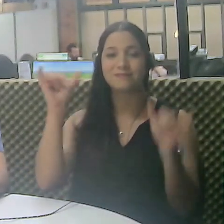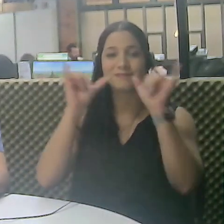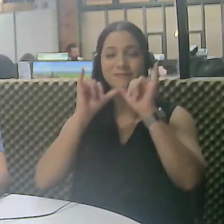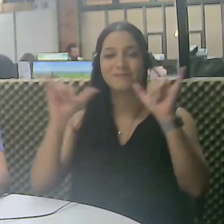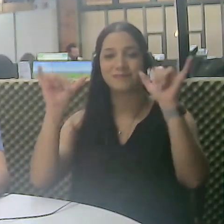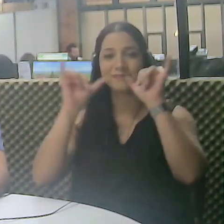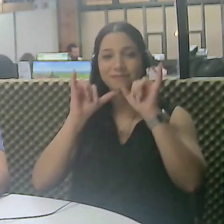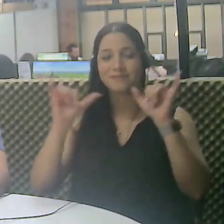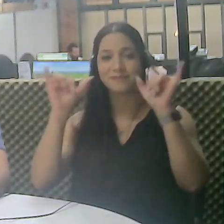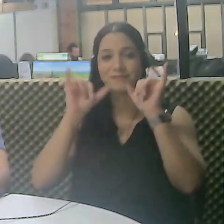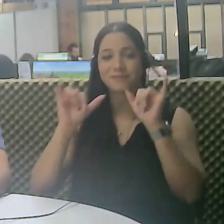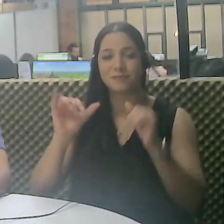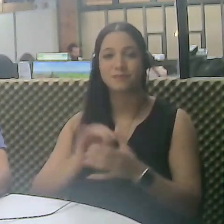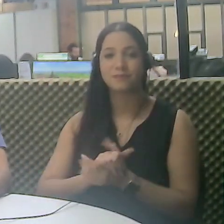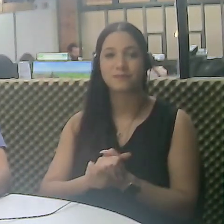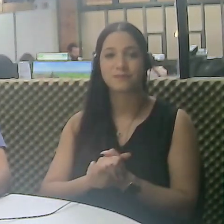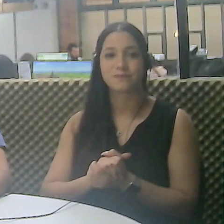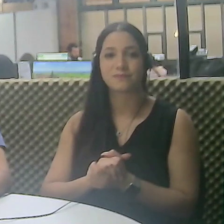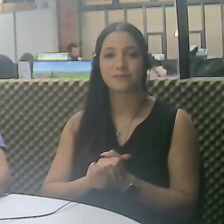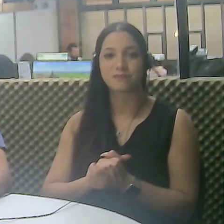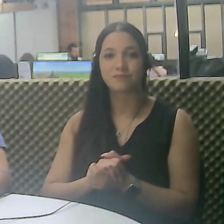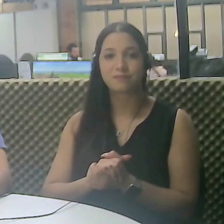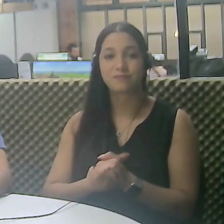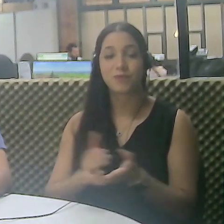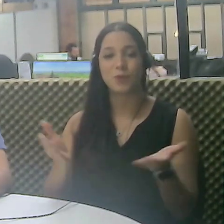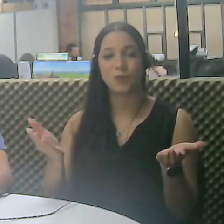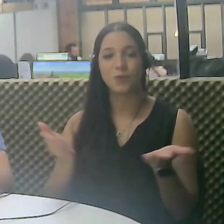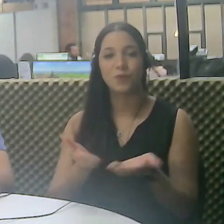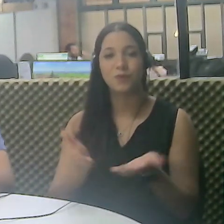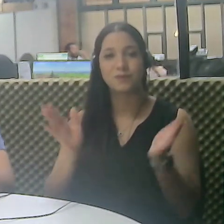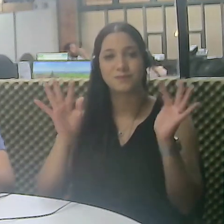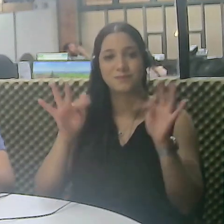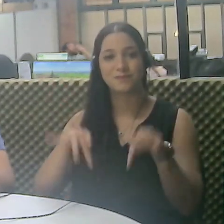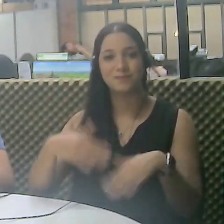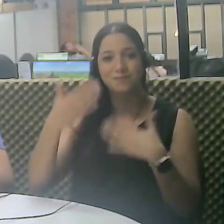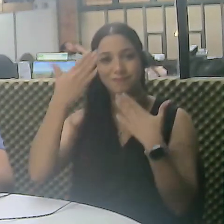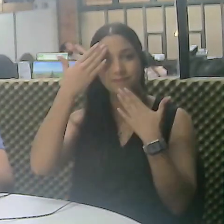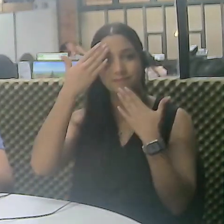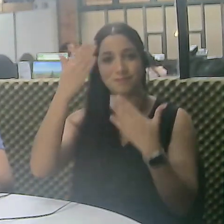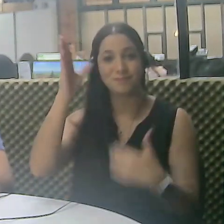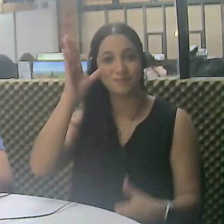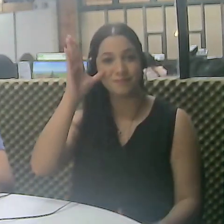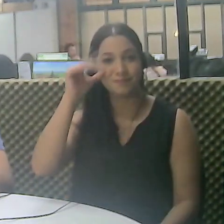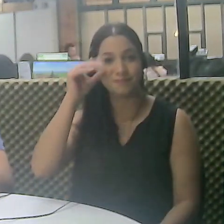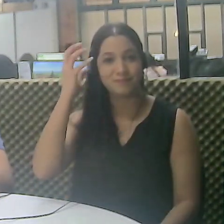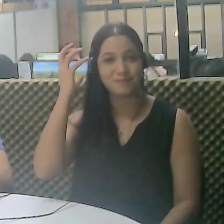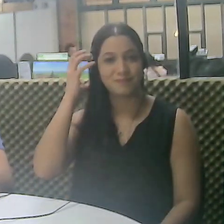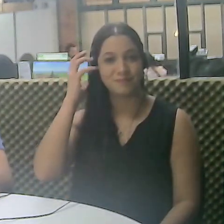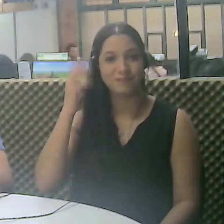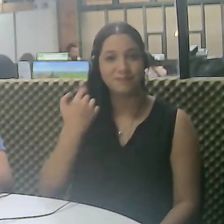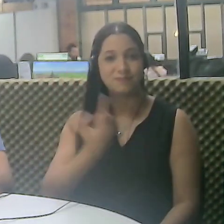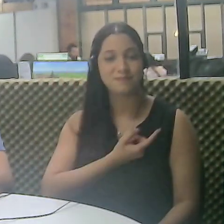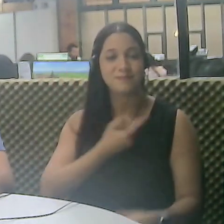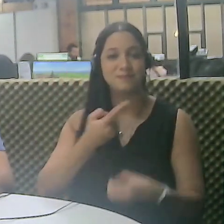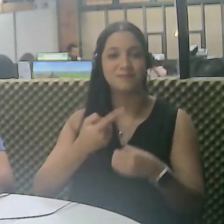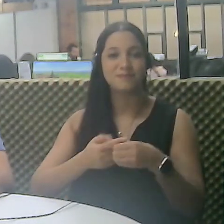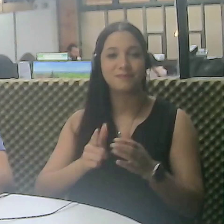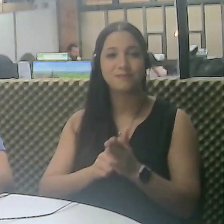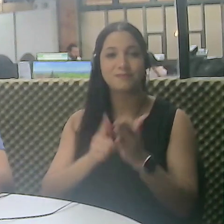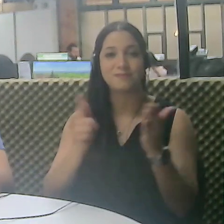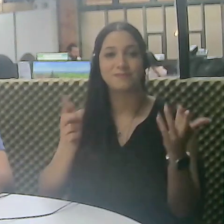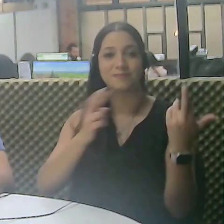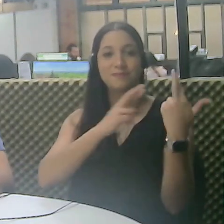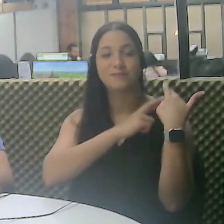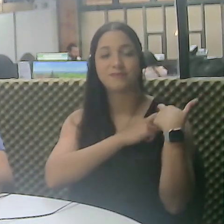Giro de notícias. E a edição de hoje fica por aqui. Obrigado pela sua audiência, Rádio Nossa Cidade.